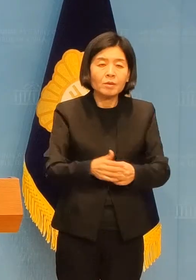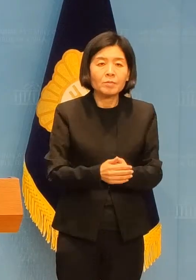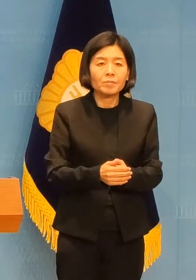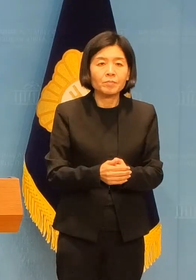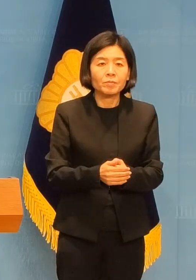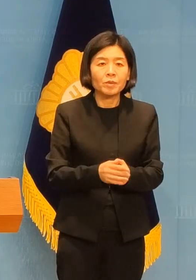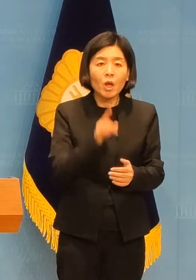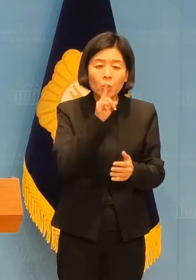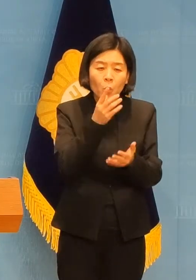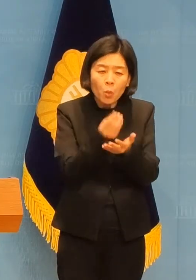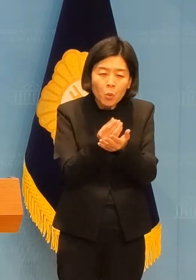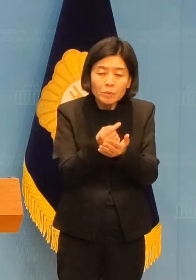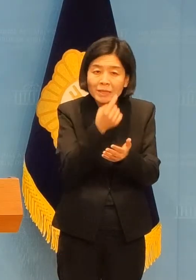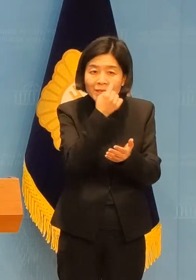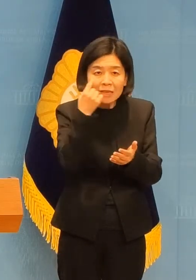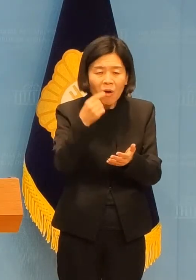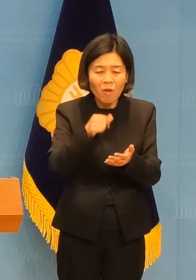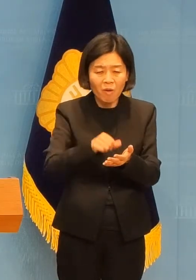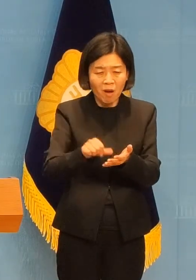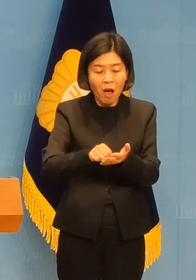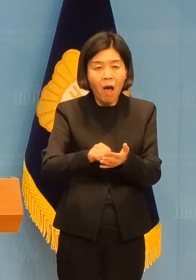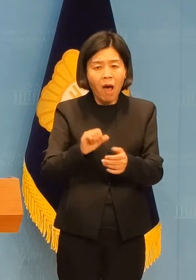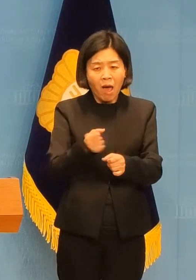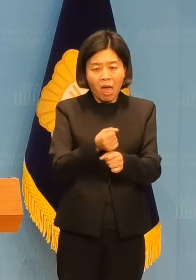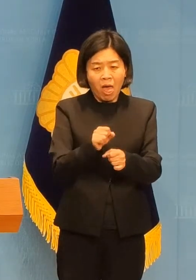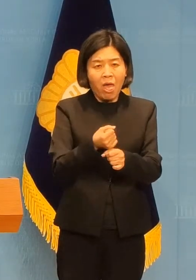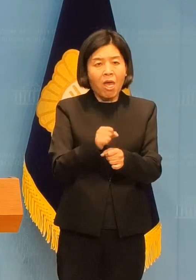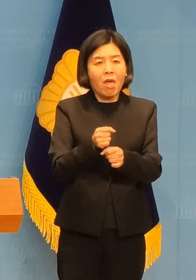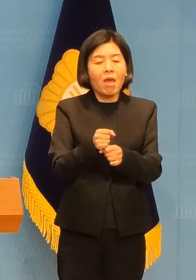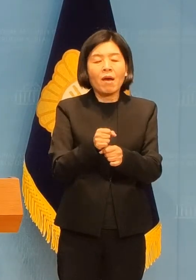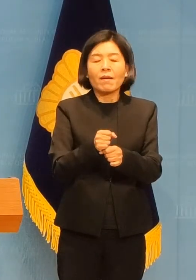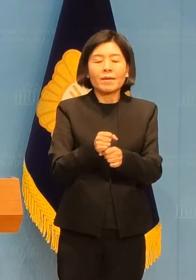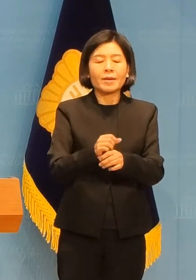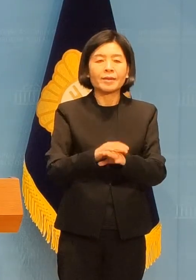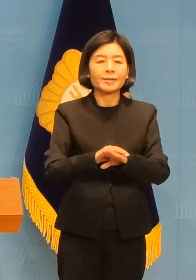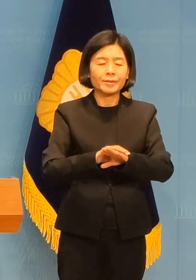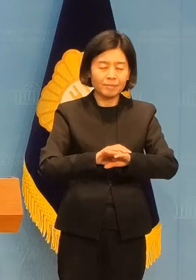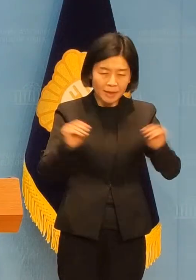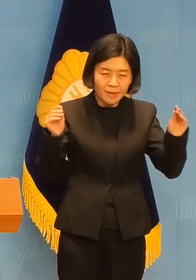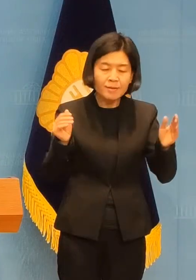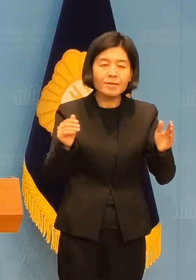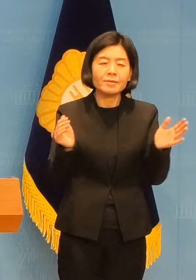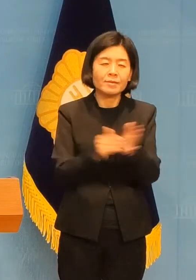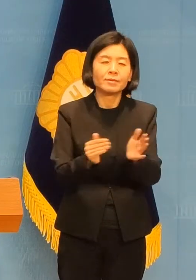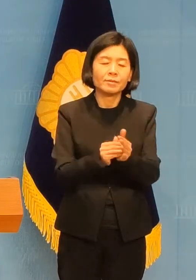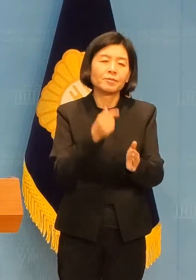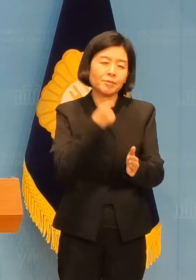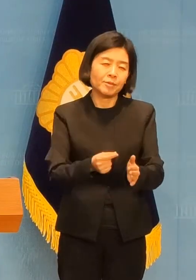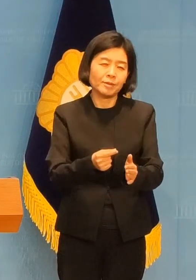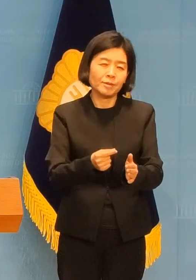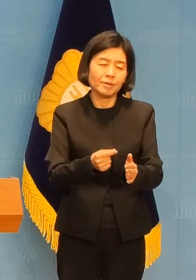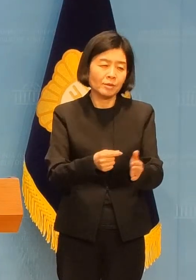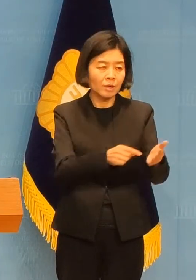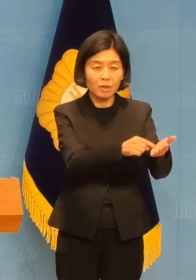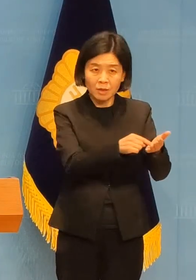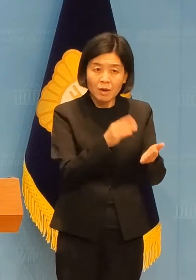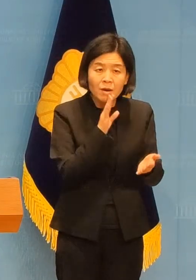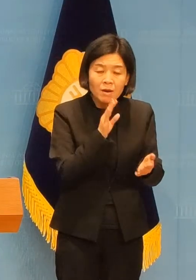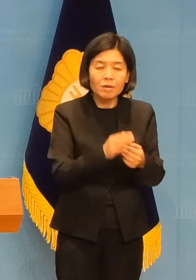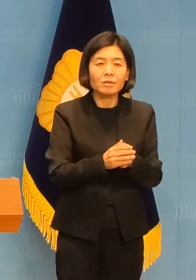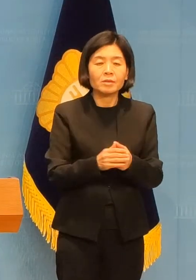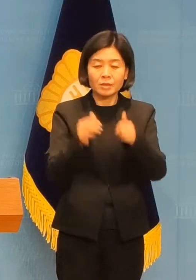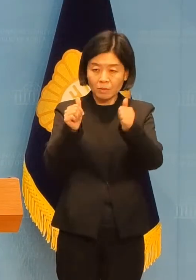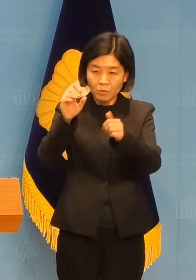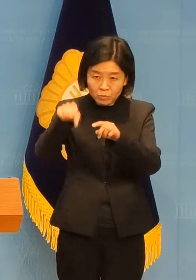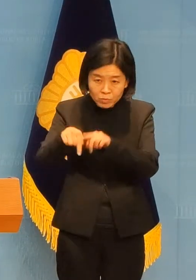녹음 증거까지 조작하는 정치검찰을 청산하는 것이 바로 시대적 요구입니다. 사법부는 국민의 신뢰를